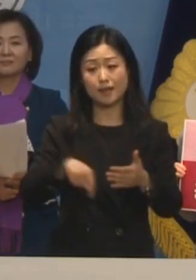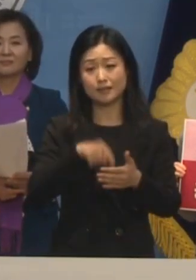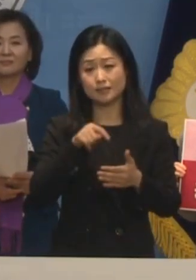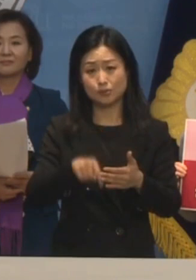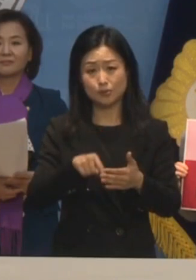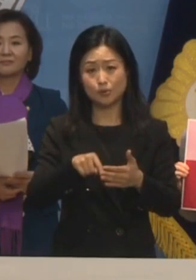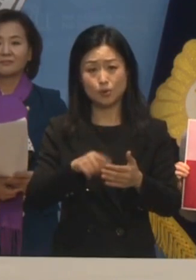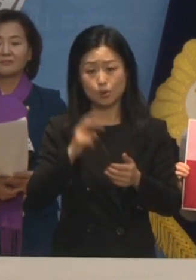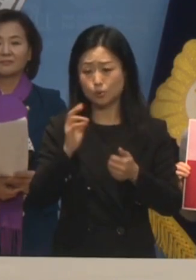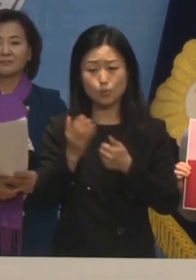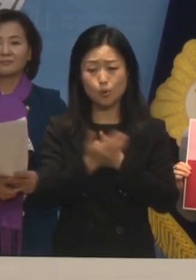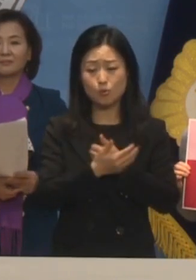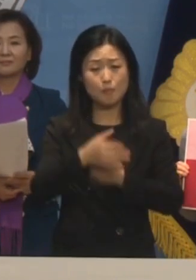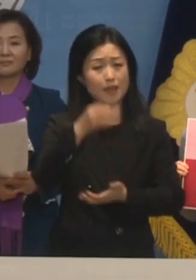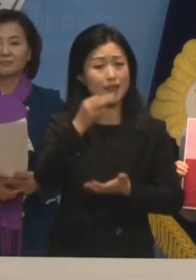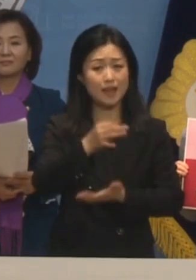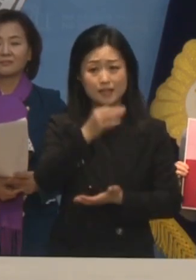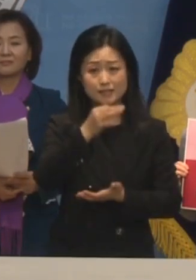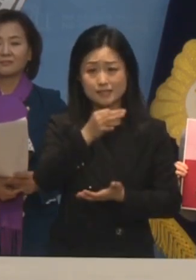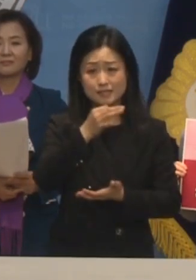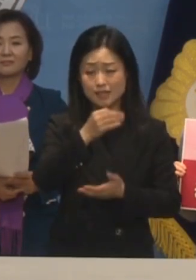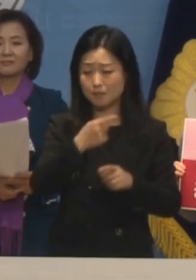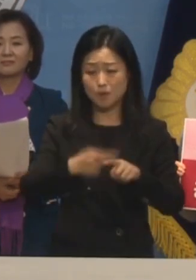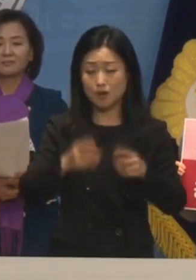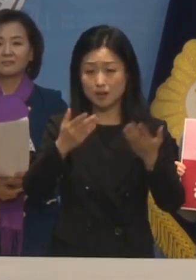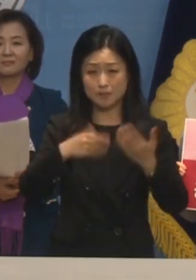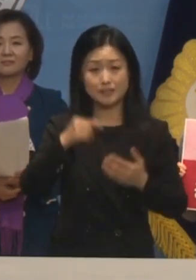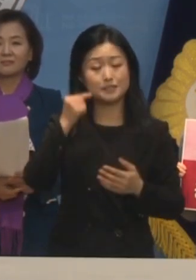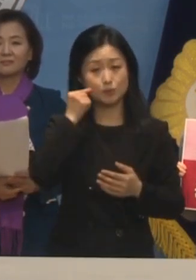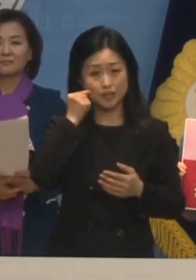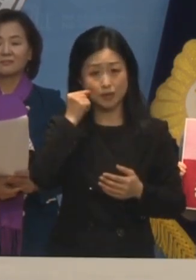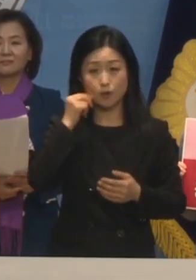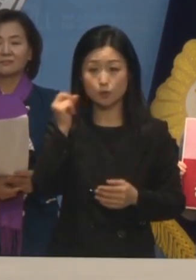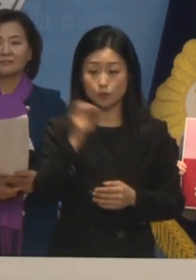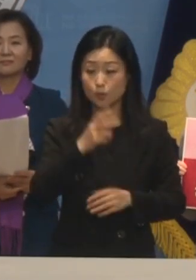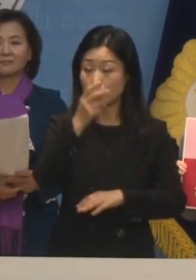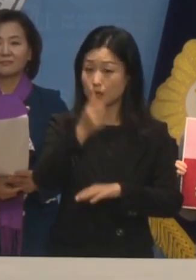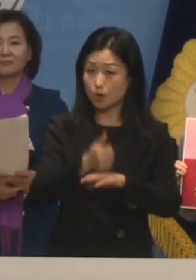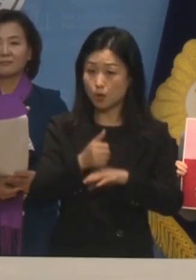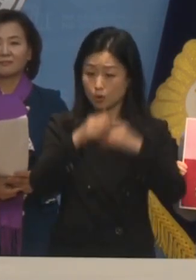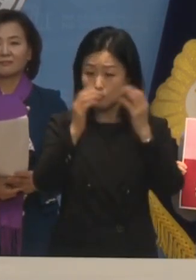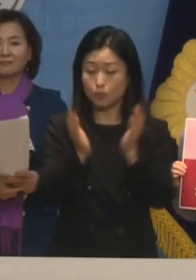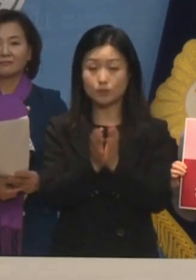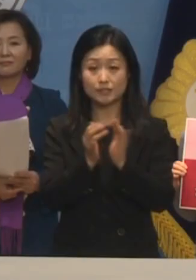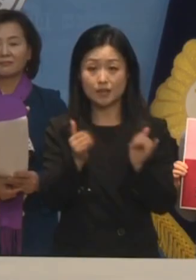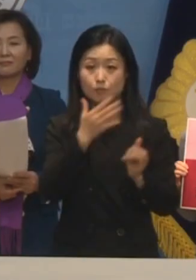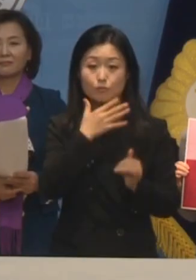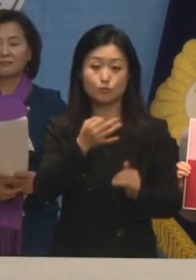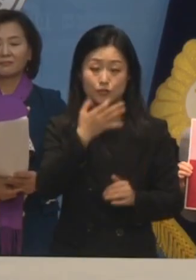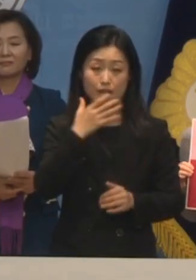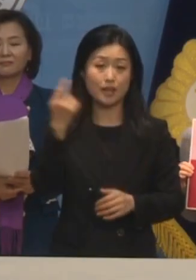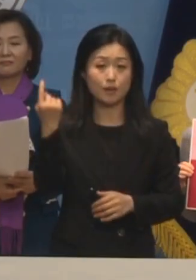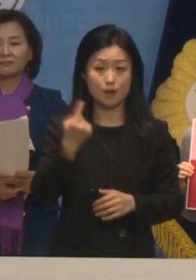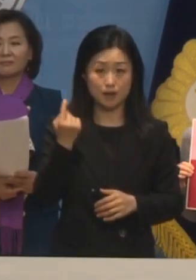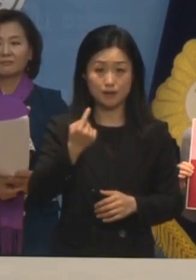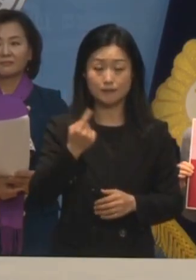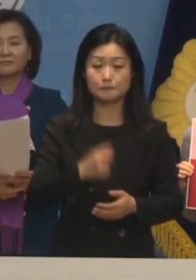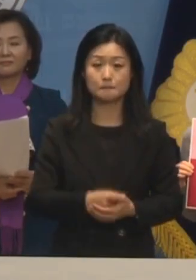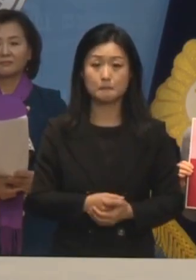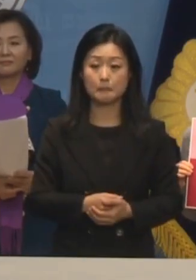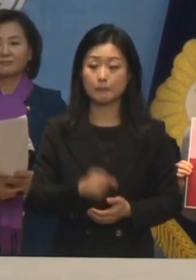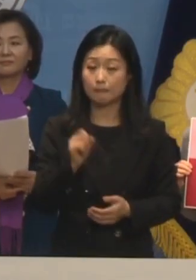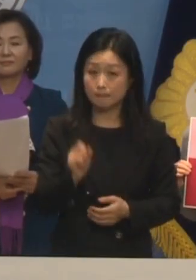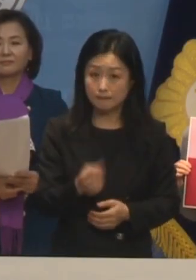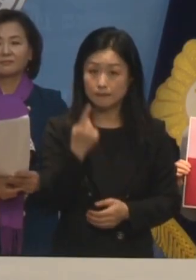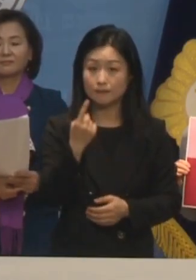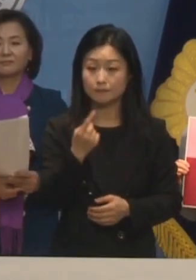이런 사회에서는 돌봄의 가치가 제대로 평가받을 수 없으며 결국 모든 사람들이 불행해질 수밖에 없습니다. 이런